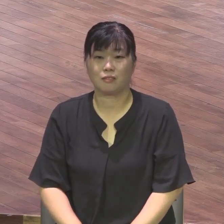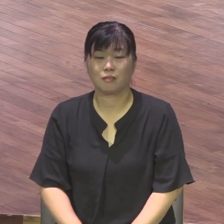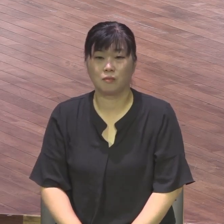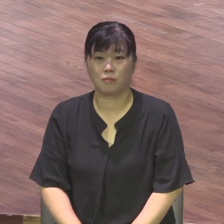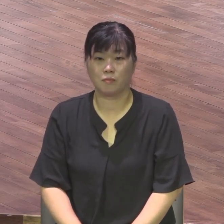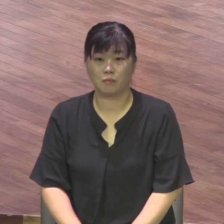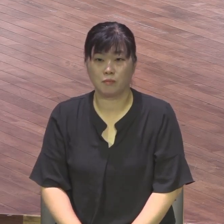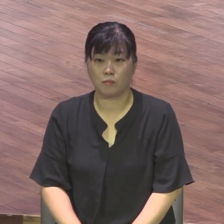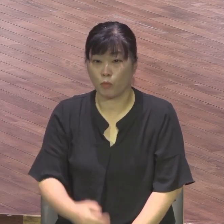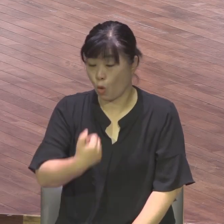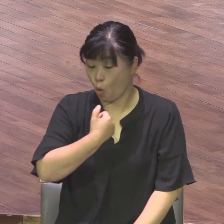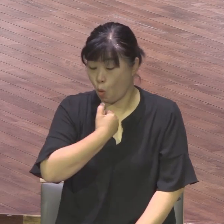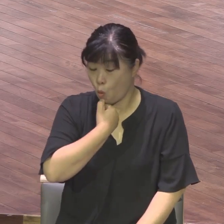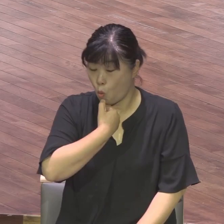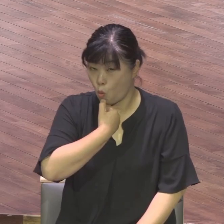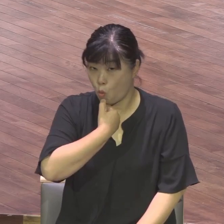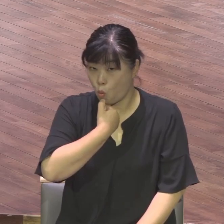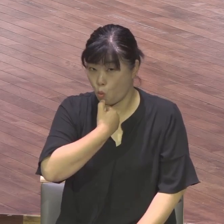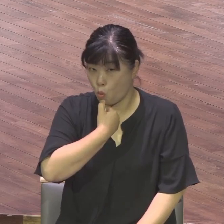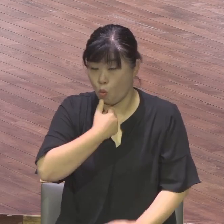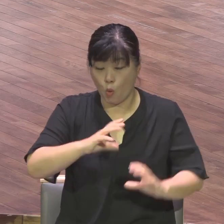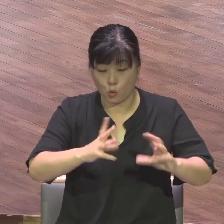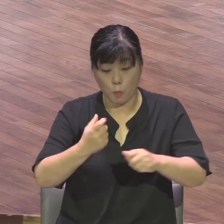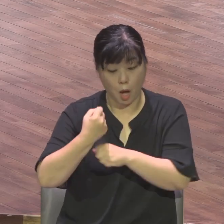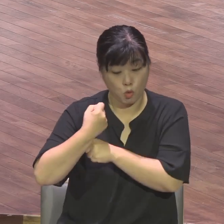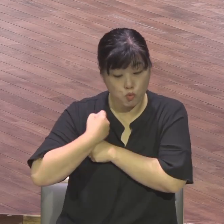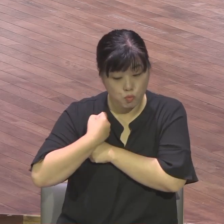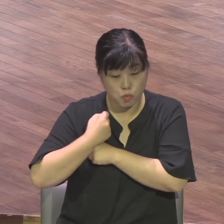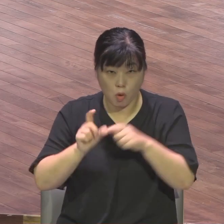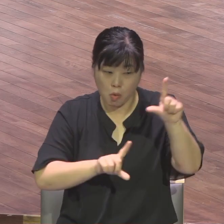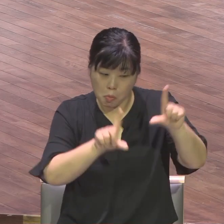어떻게 예수 하나님 믿냐?